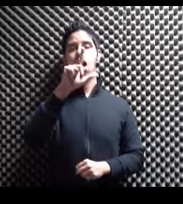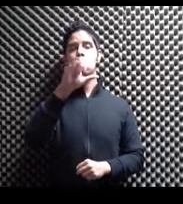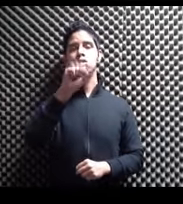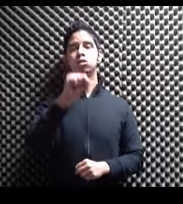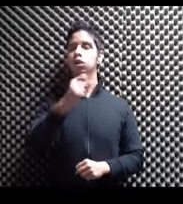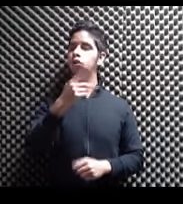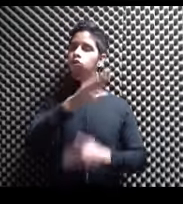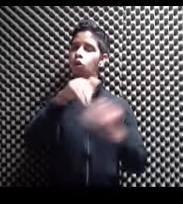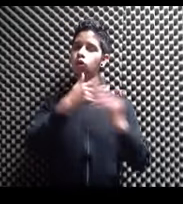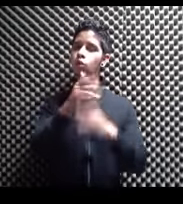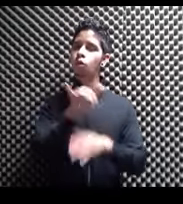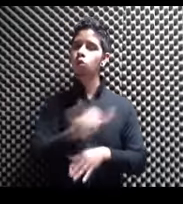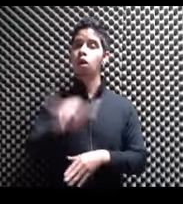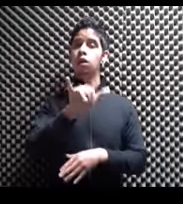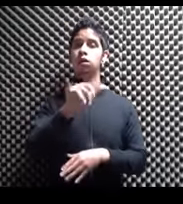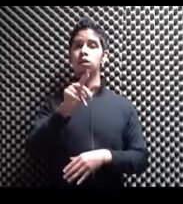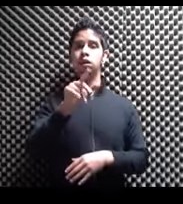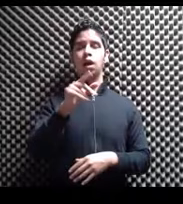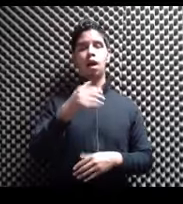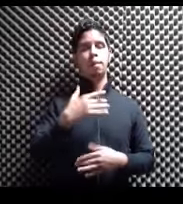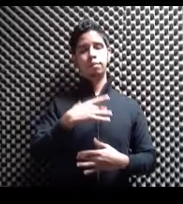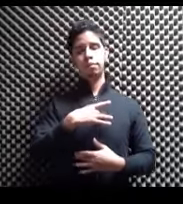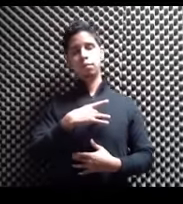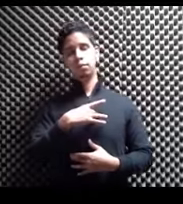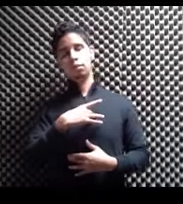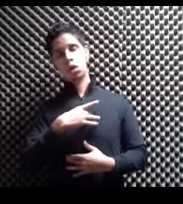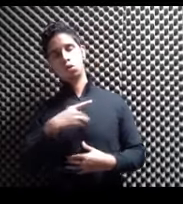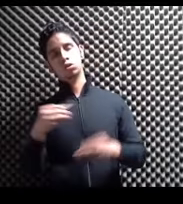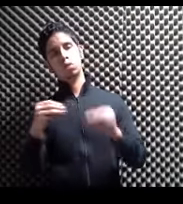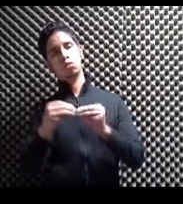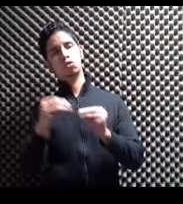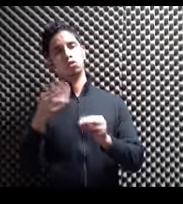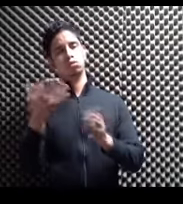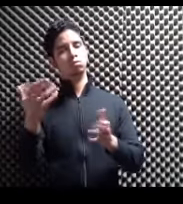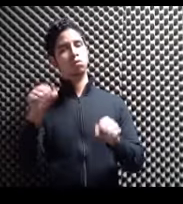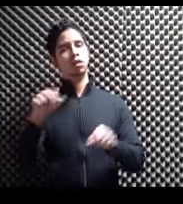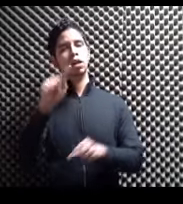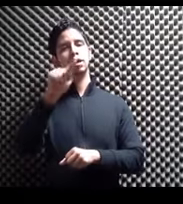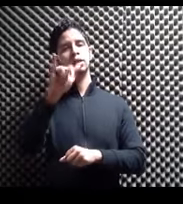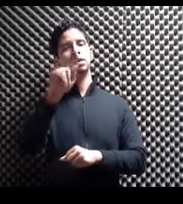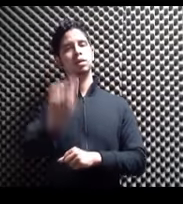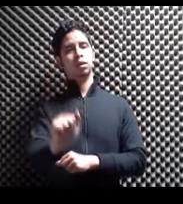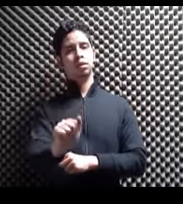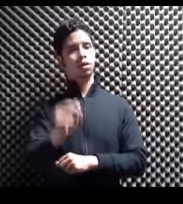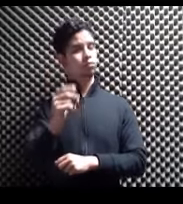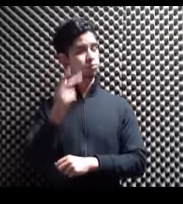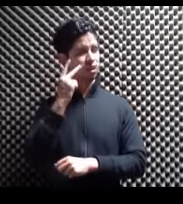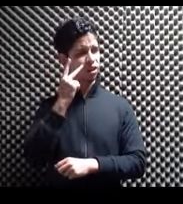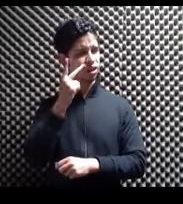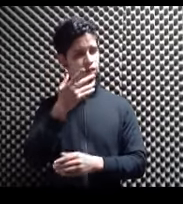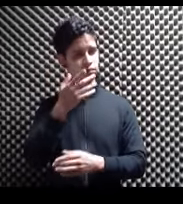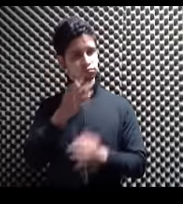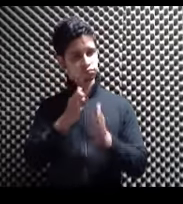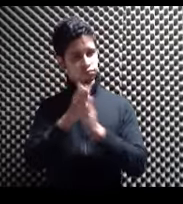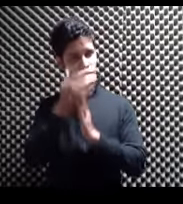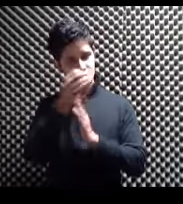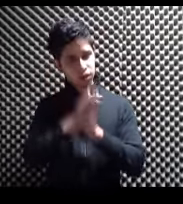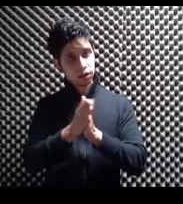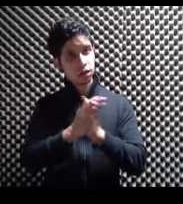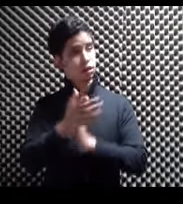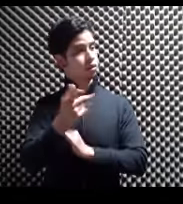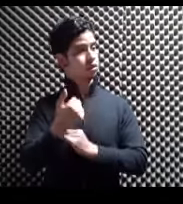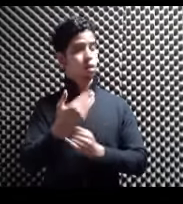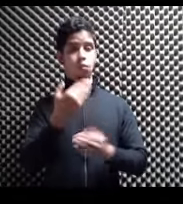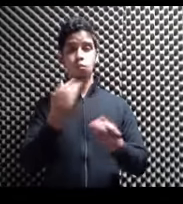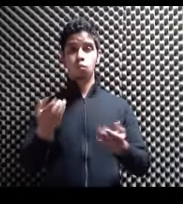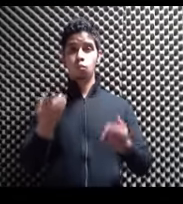Tita. Bueno. Pues ya mira, sabes. Qué interesante. Pues mira, mucho éxito por y para abajo. No, y